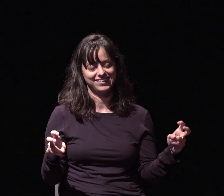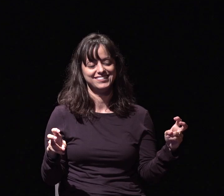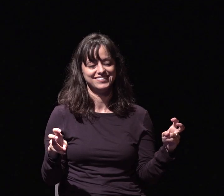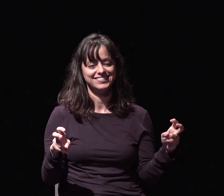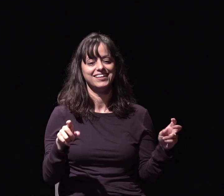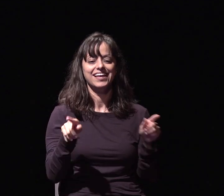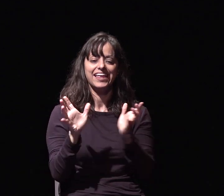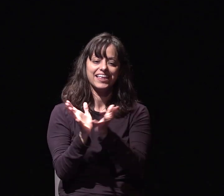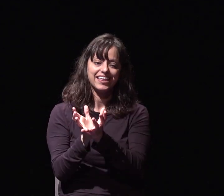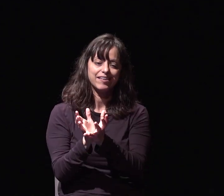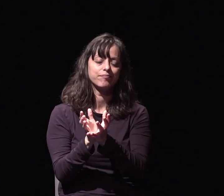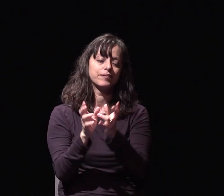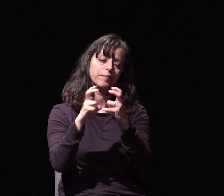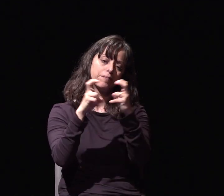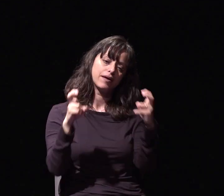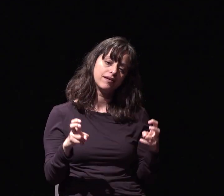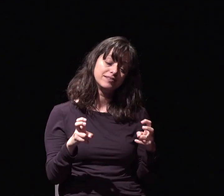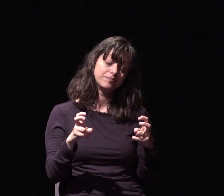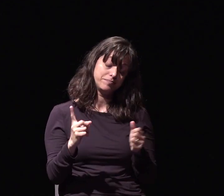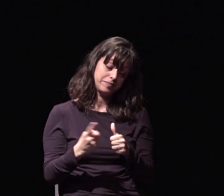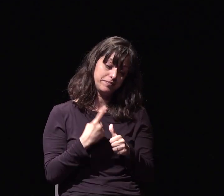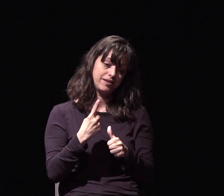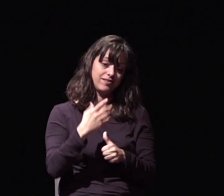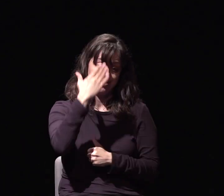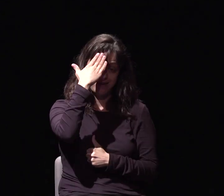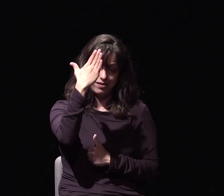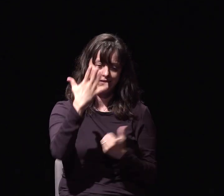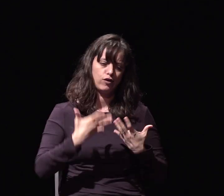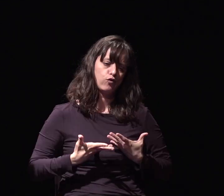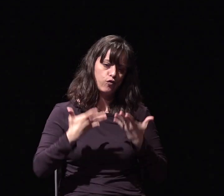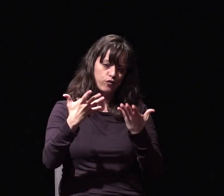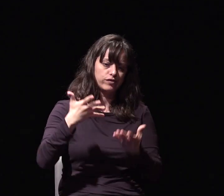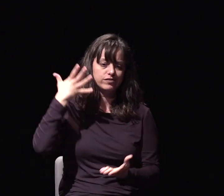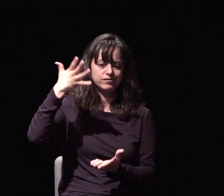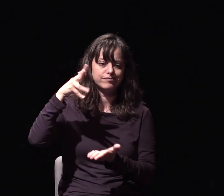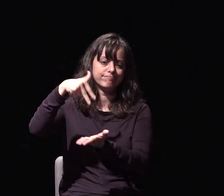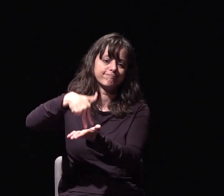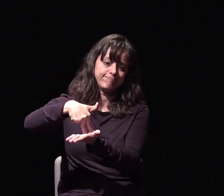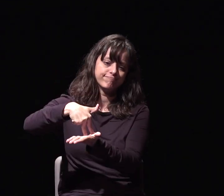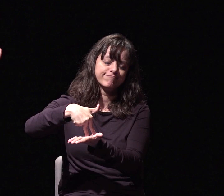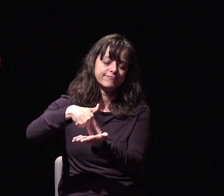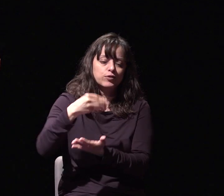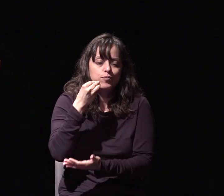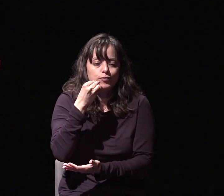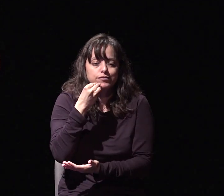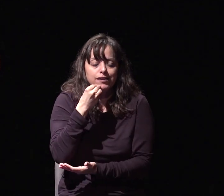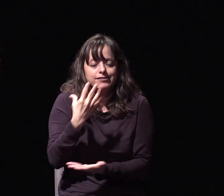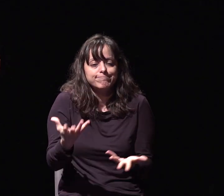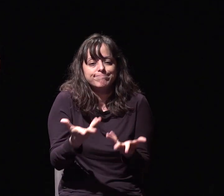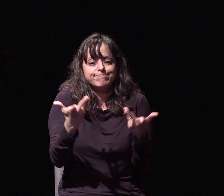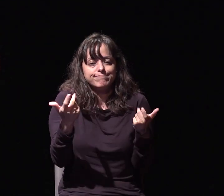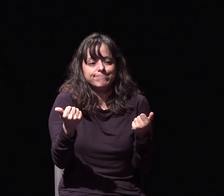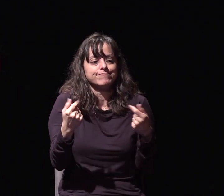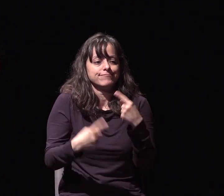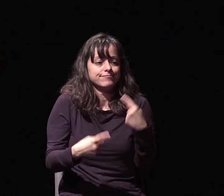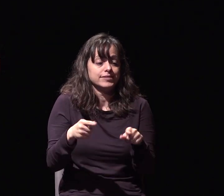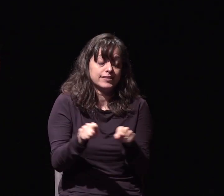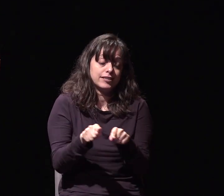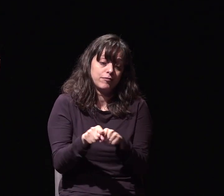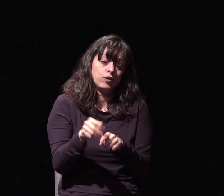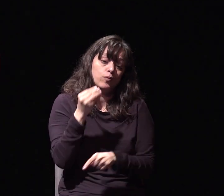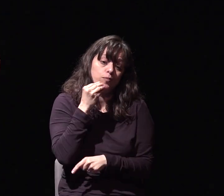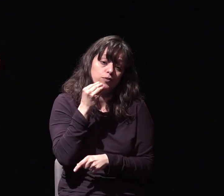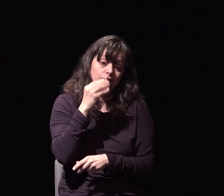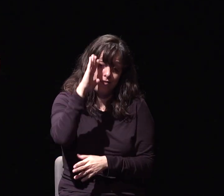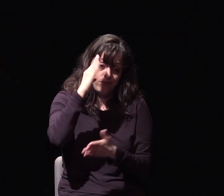a equipe do MASP, primeiro pelo convite para esse seminário, que acho que é uma oportunidade incrível da gente discutir, e depois pela oportunidade, pela confiança